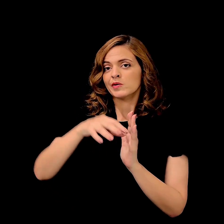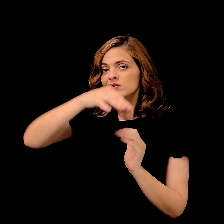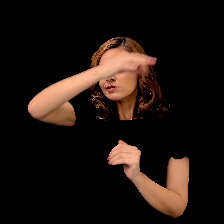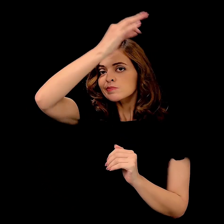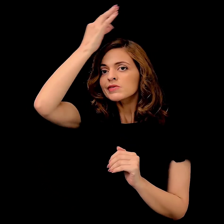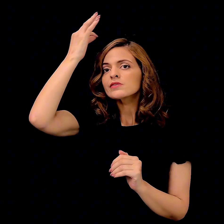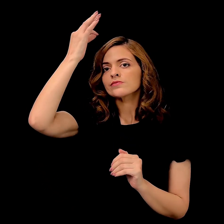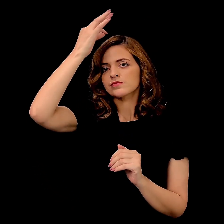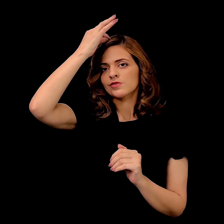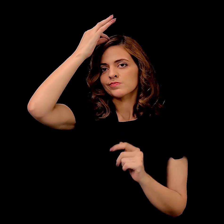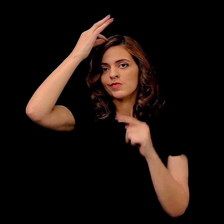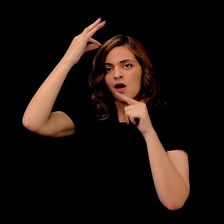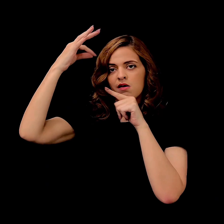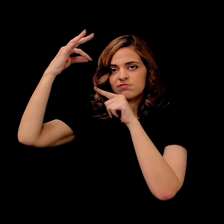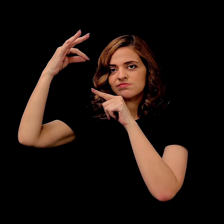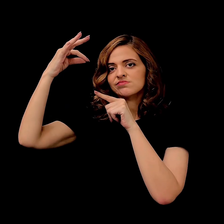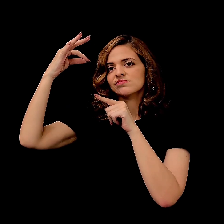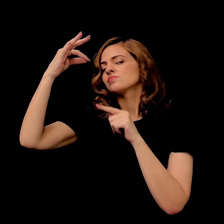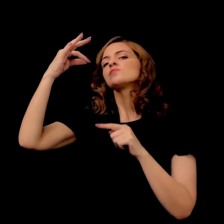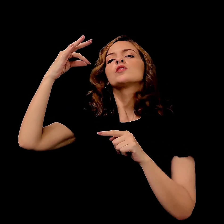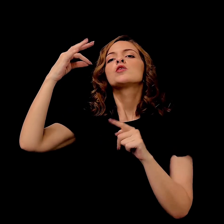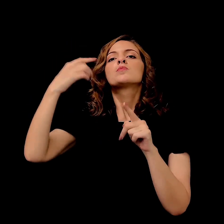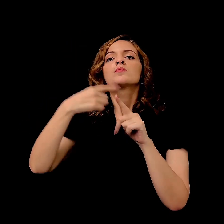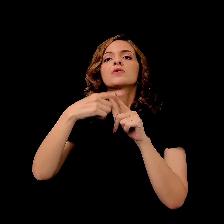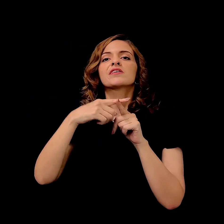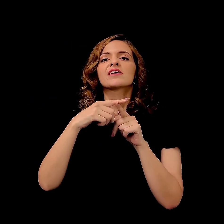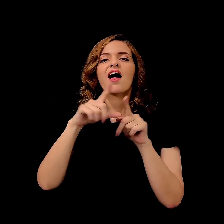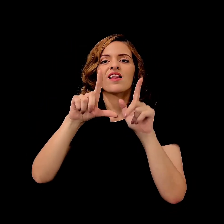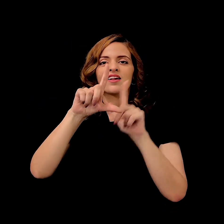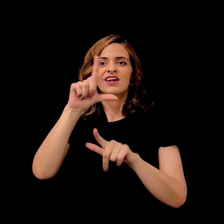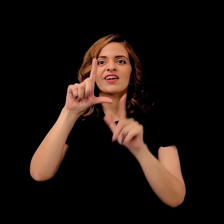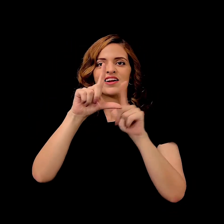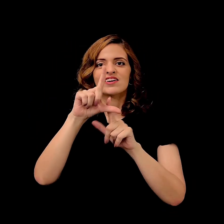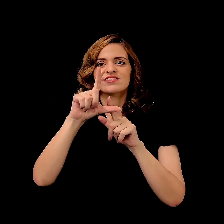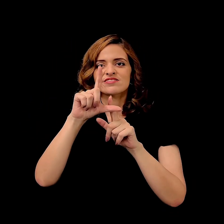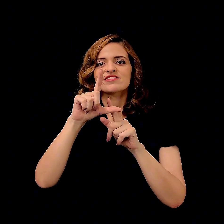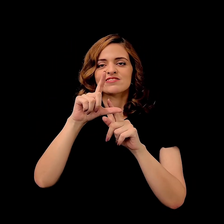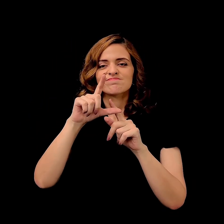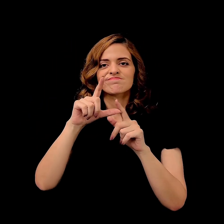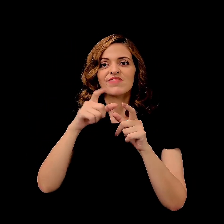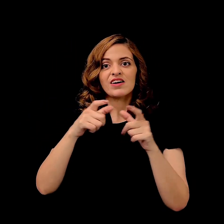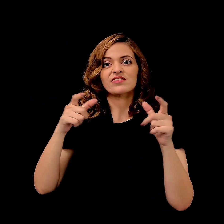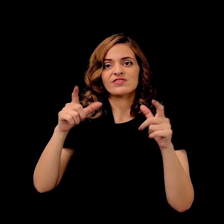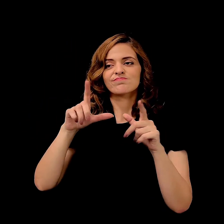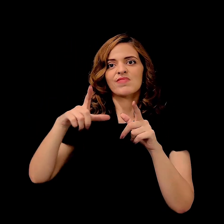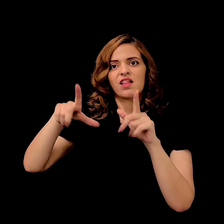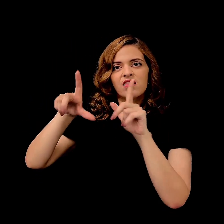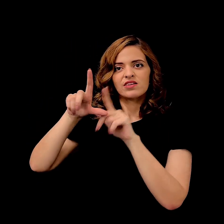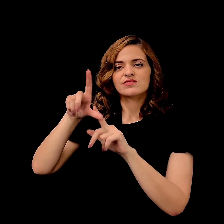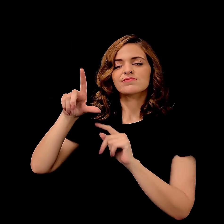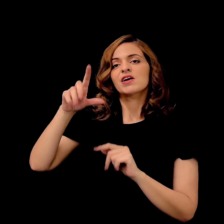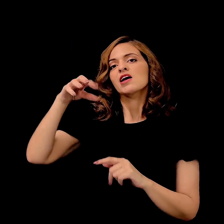o Espírito é letra maiúscula, o próprio Espírito